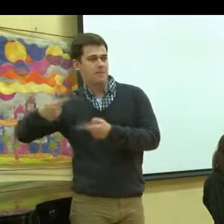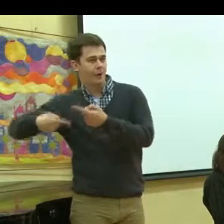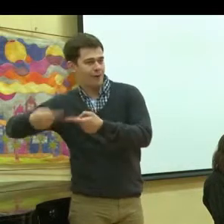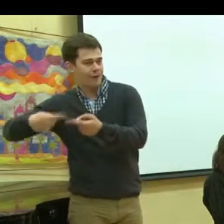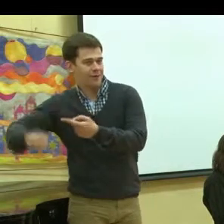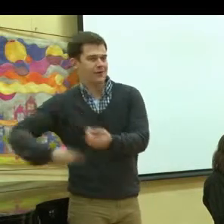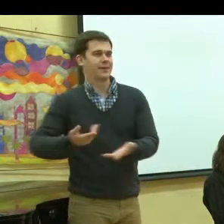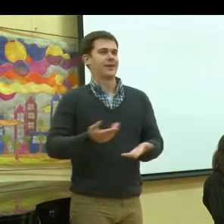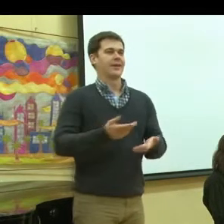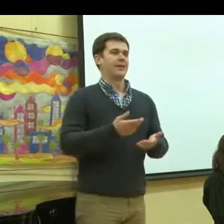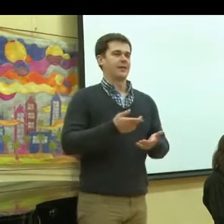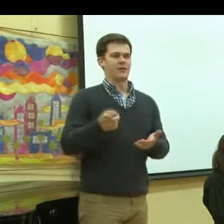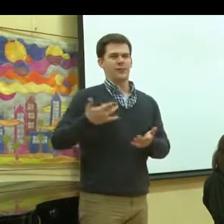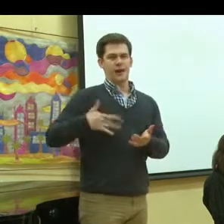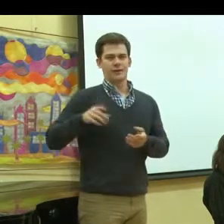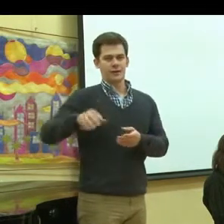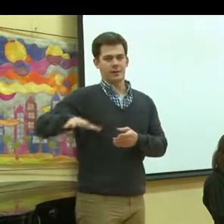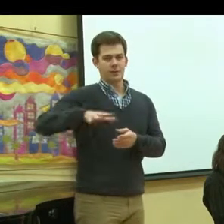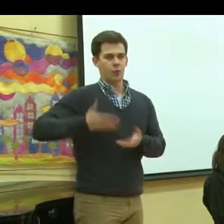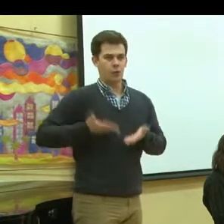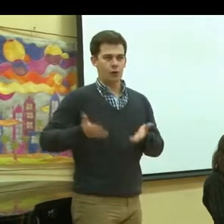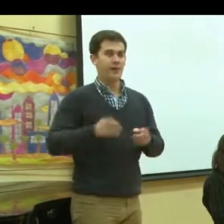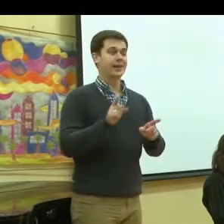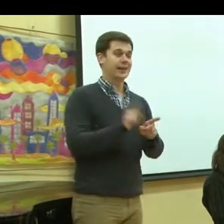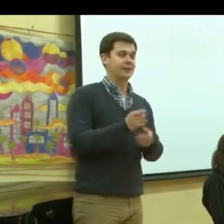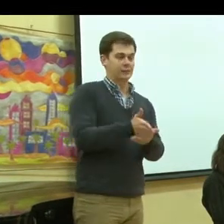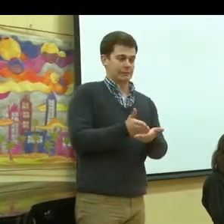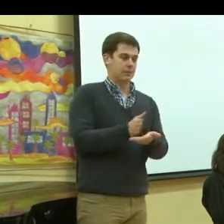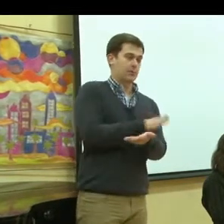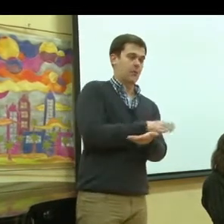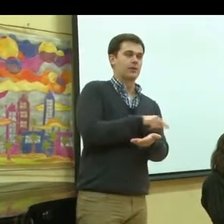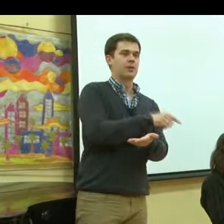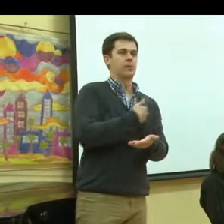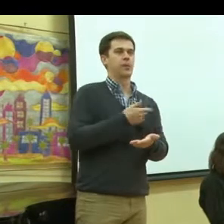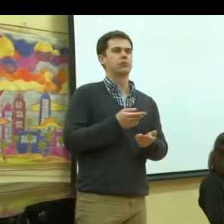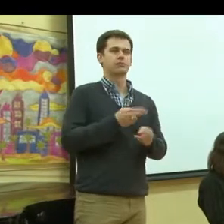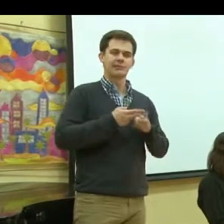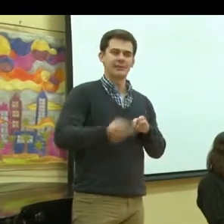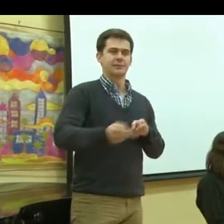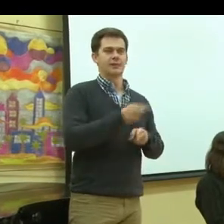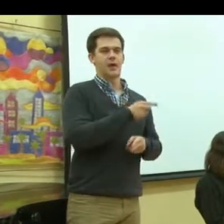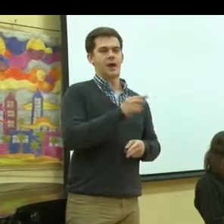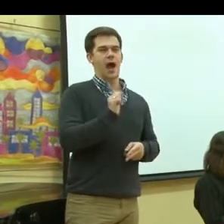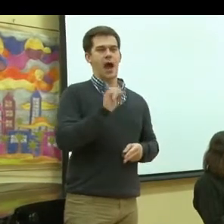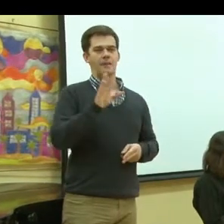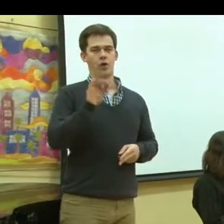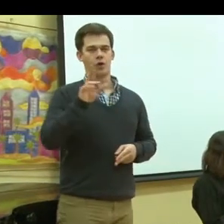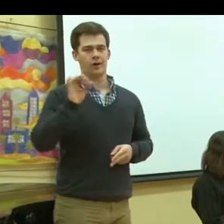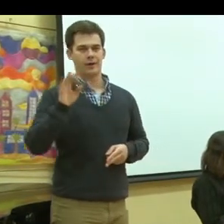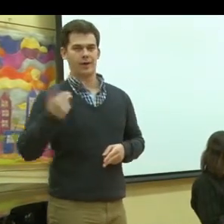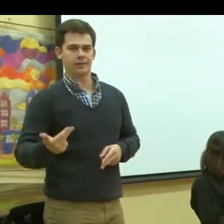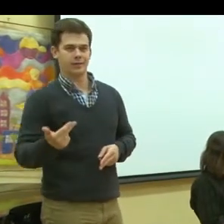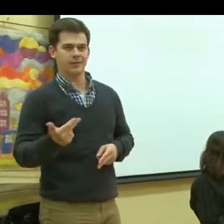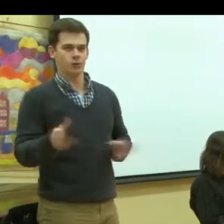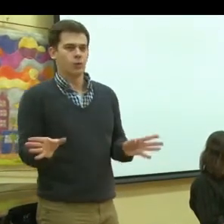urodzonymi tam właśnie na terytorium Argentyny i jakby z rdzenną ludnością z aborygenami. I los afroamericanos.